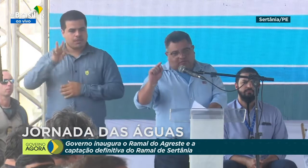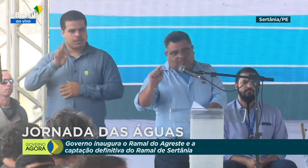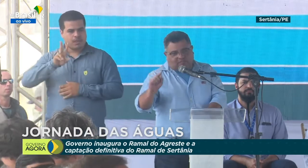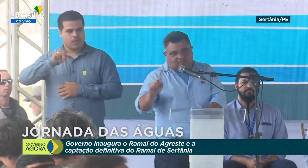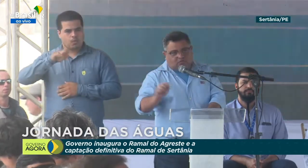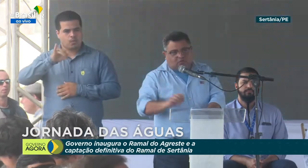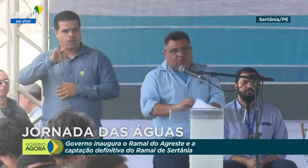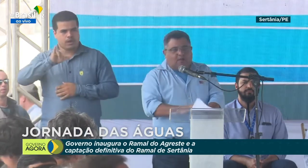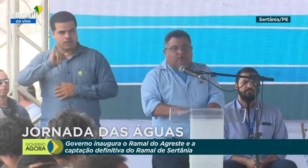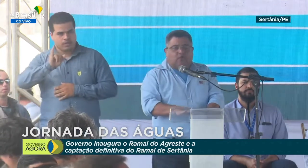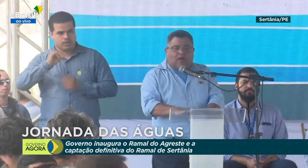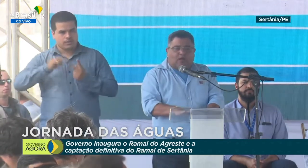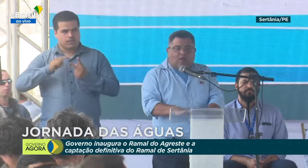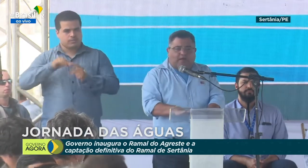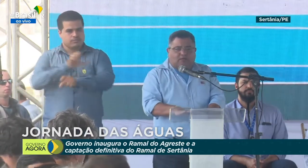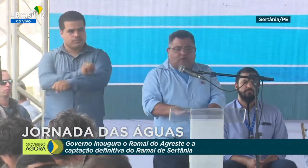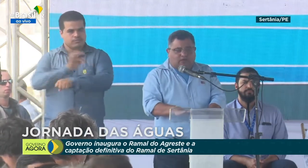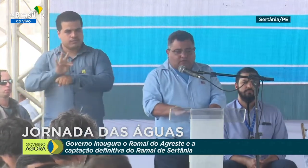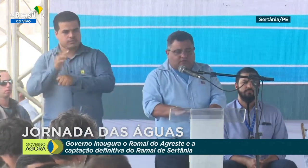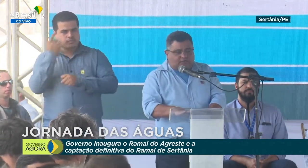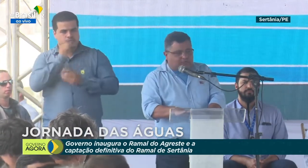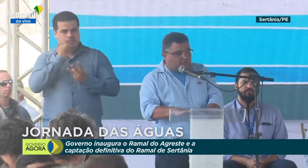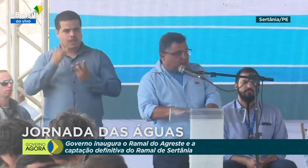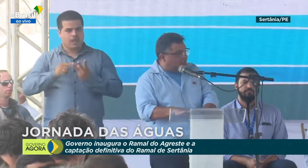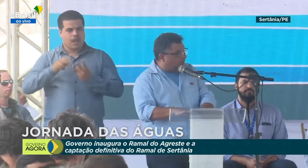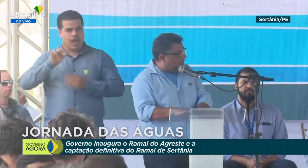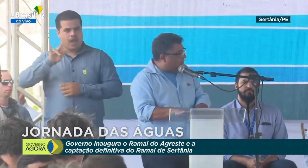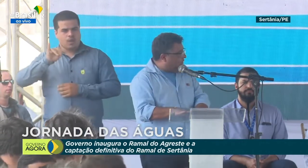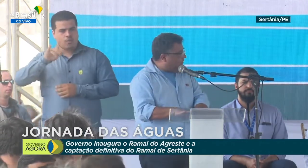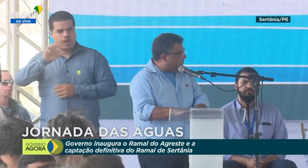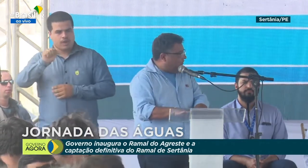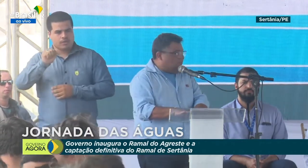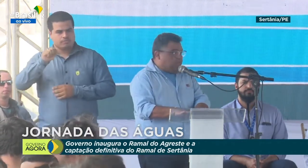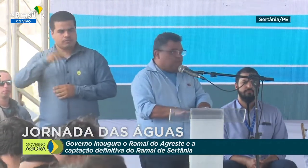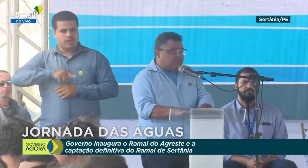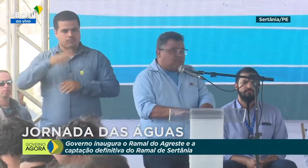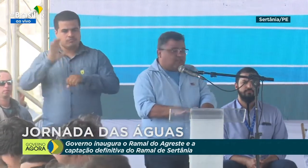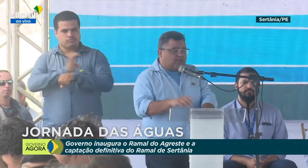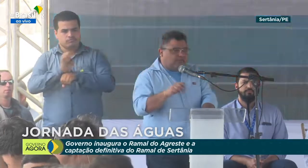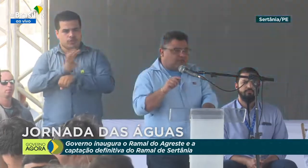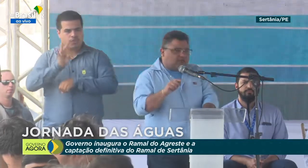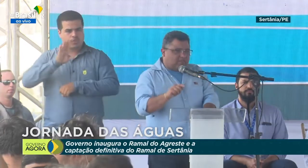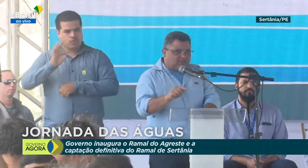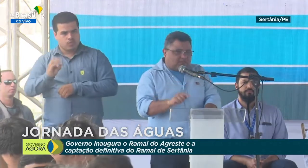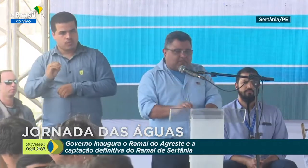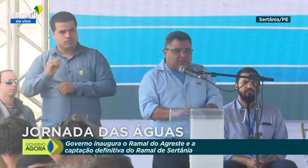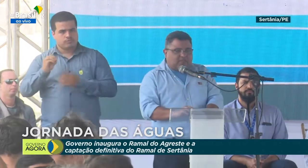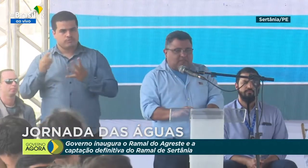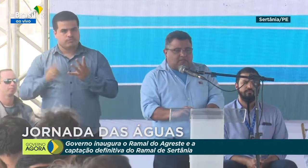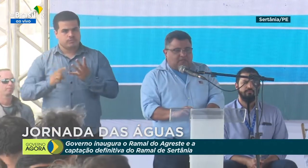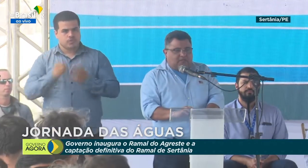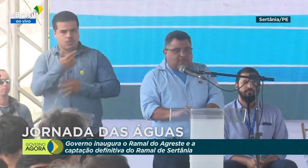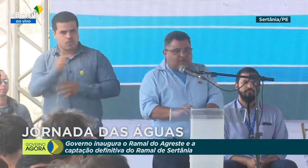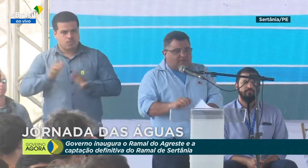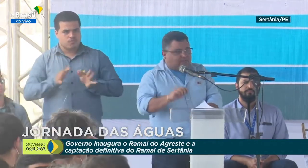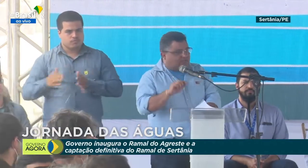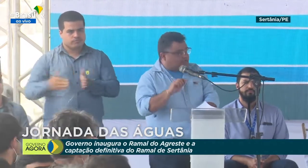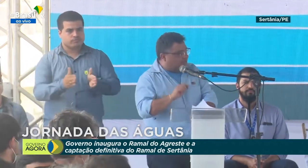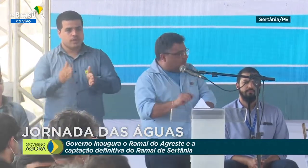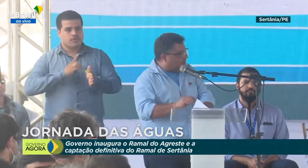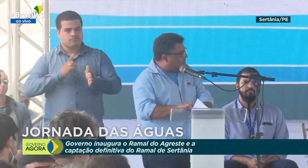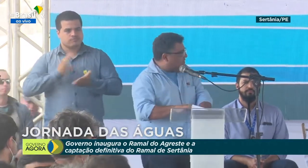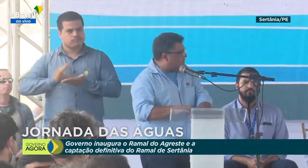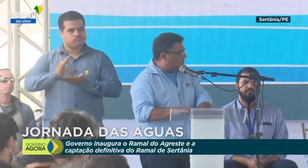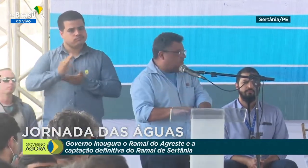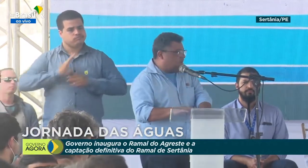São Francisco, do Araguaia Tocantins e do Parnaíba. Investimentos esses, presidente, que vão